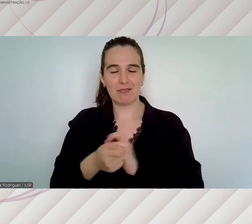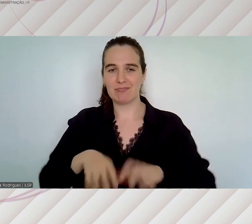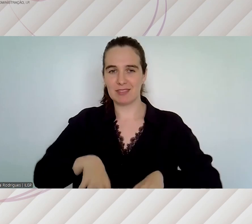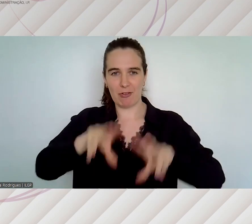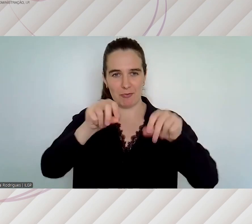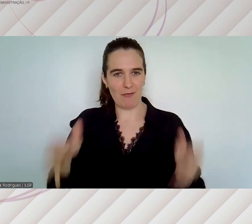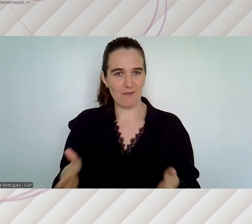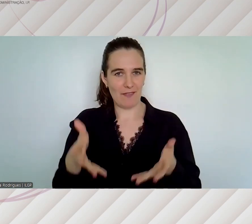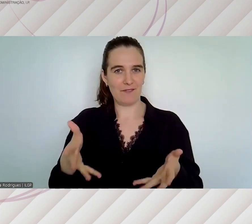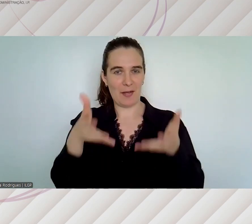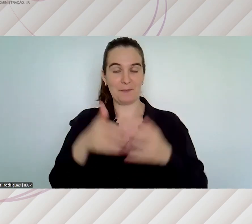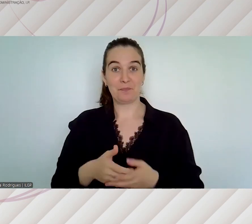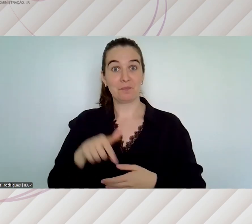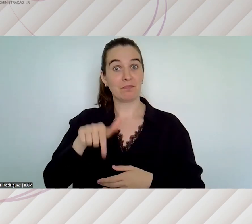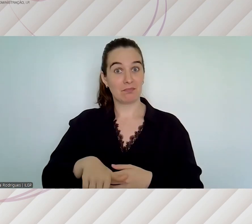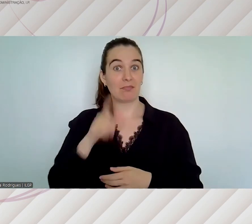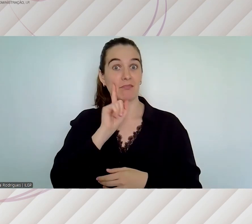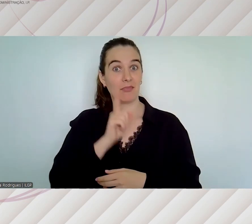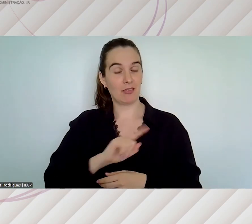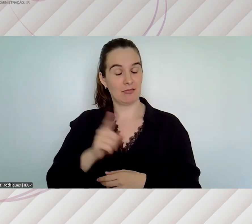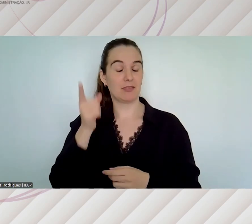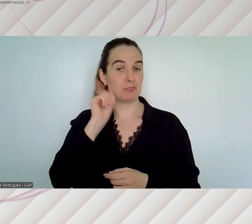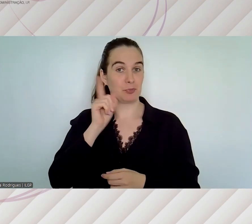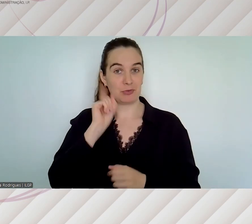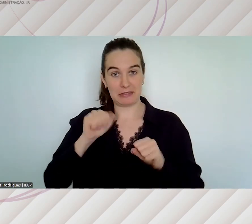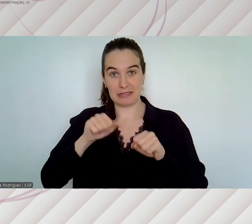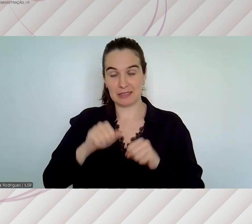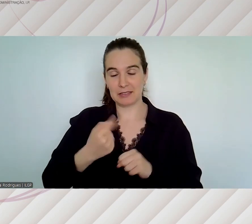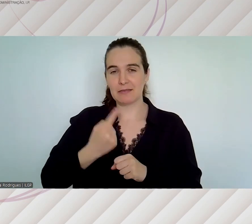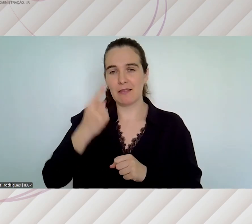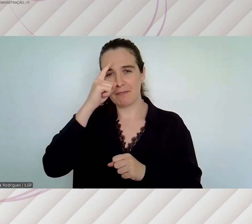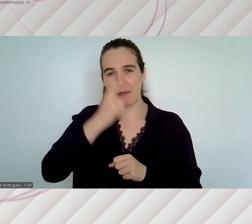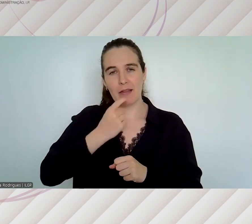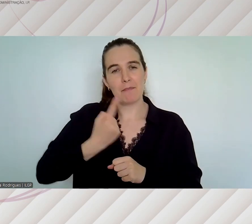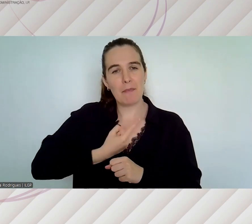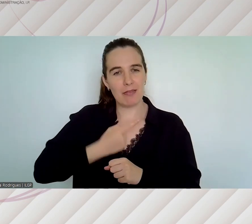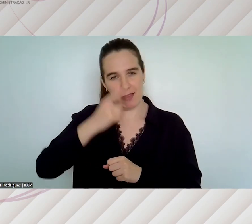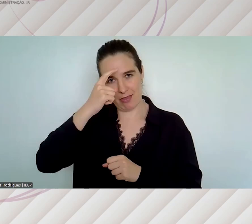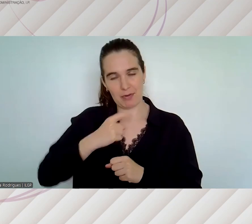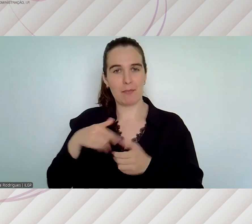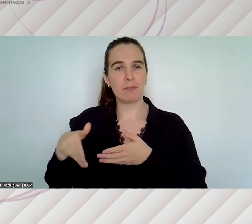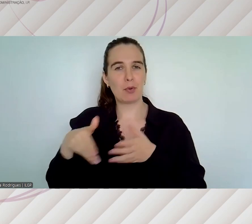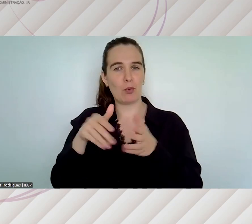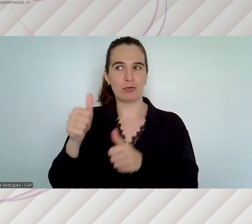desenvolvimento. Este é um marco que nos convida naturalmente a revisitar todo o percurso, mas sobretudo a olhar